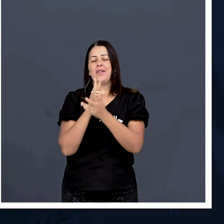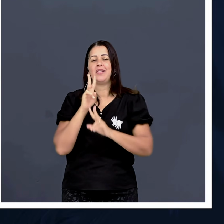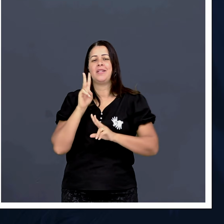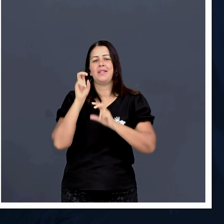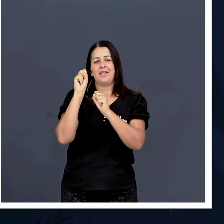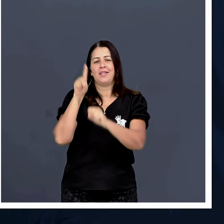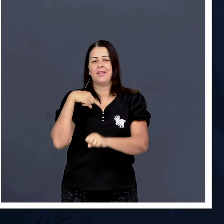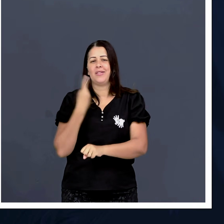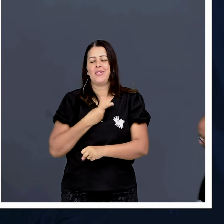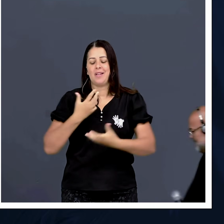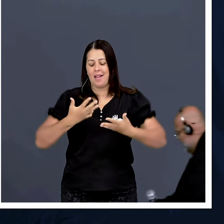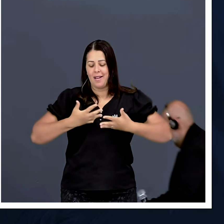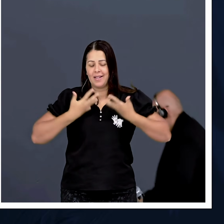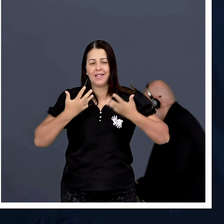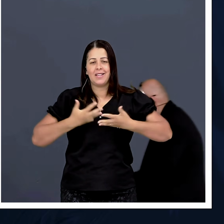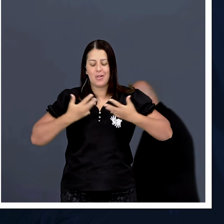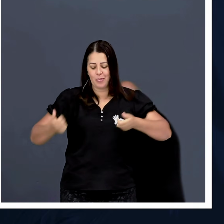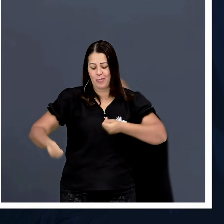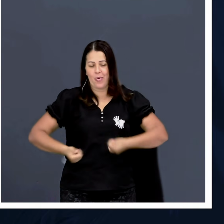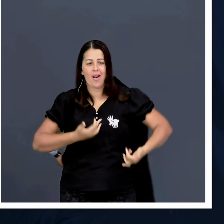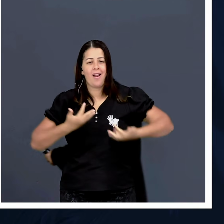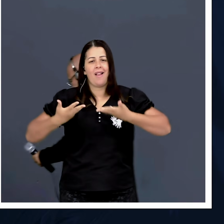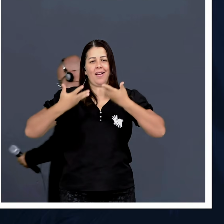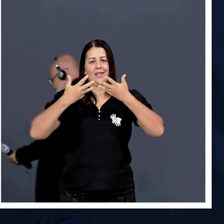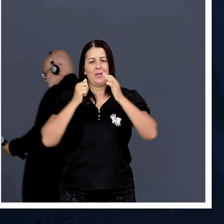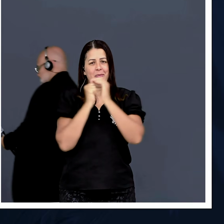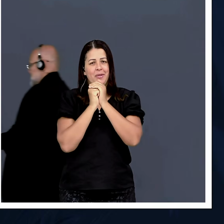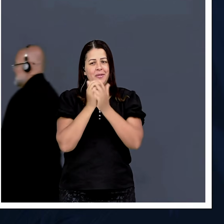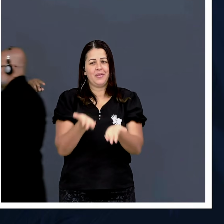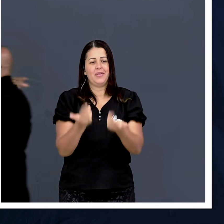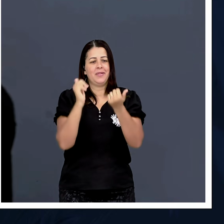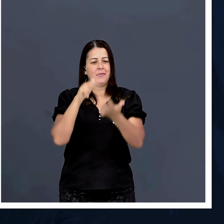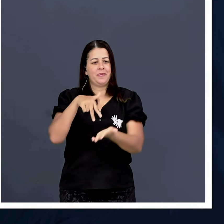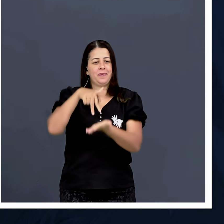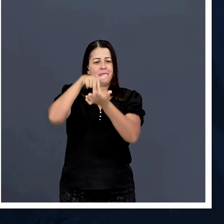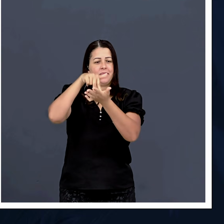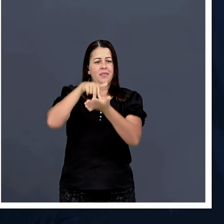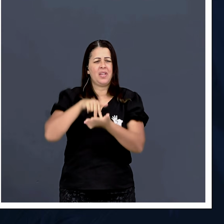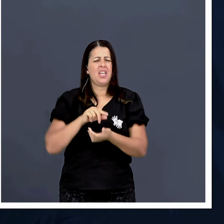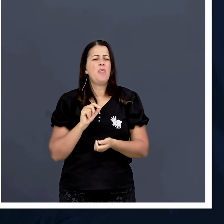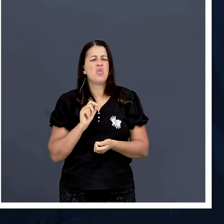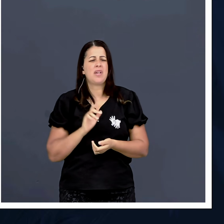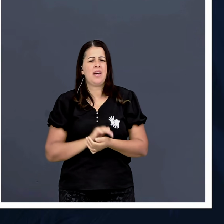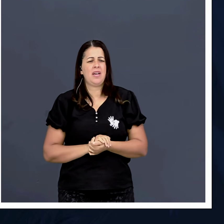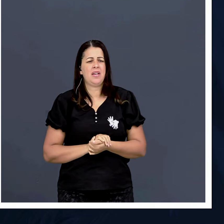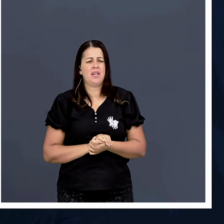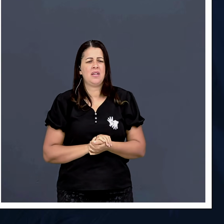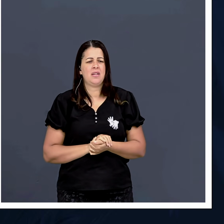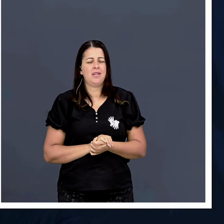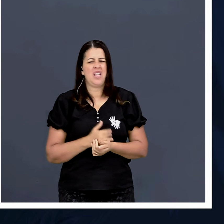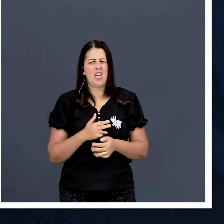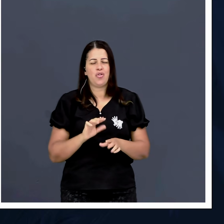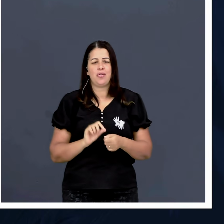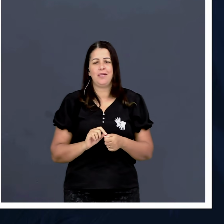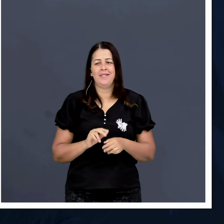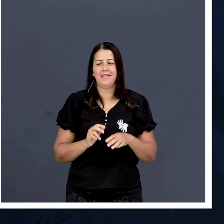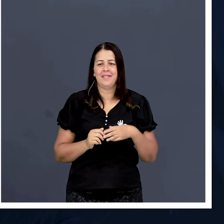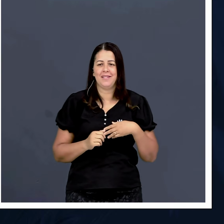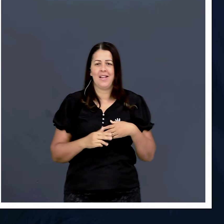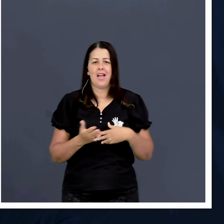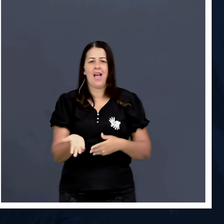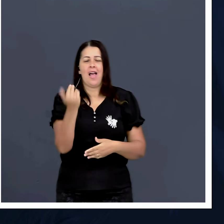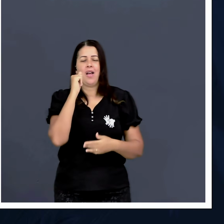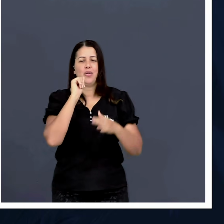a nossa alegria floresce. Amém? Fique de pé no seu lugar. Coloque assim a mão na altura do